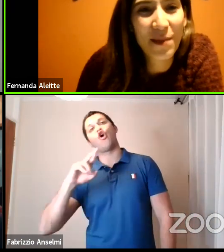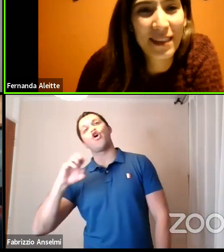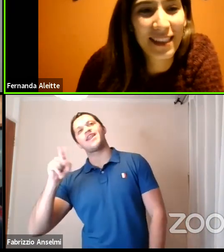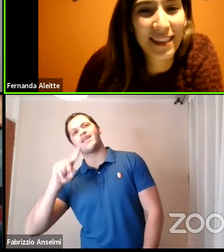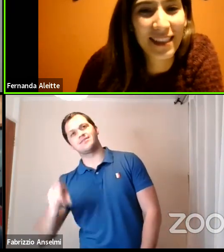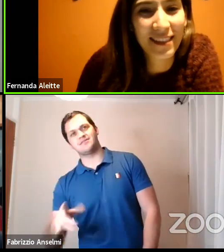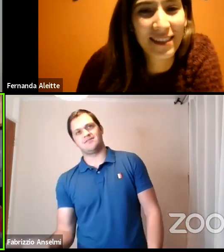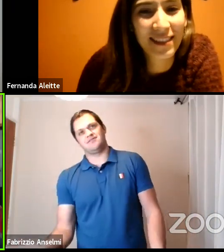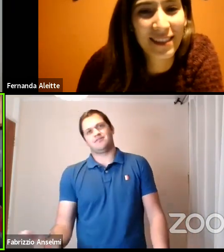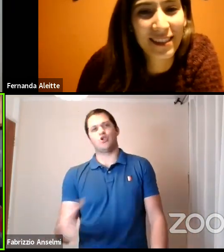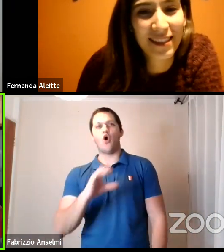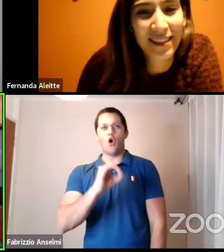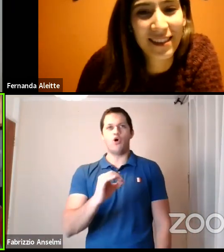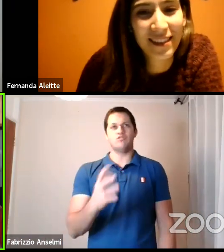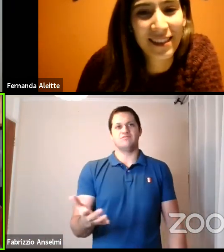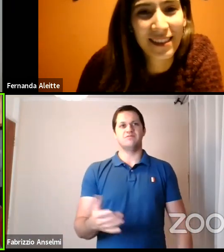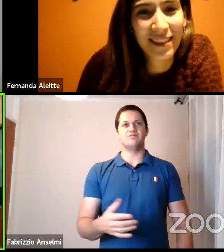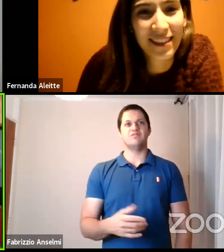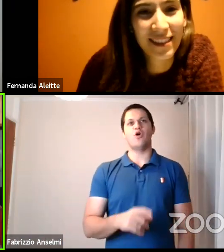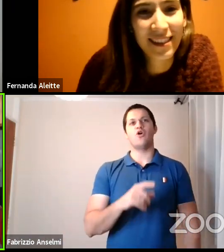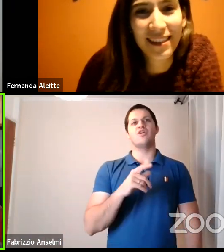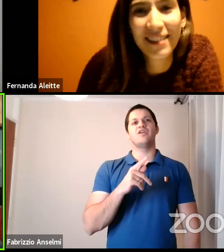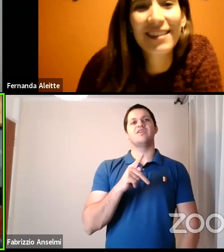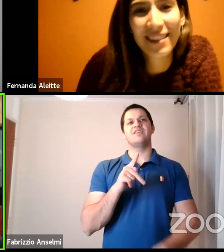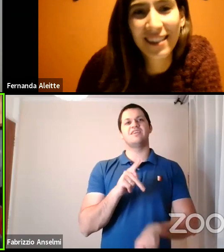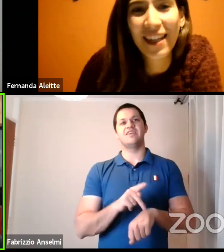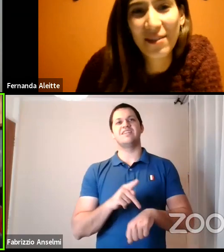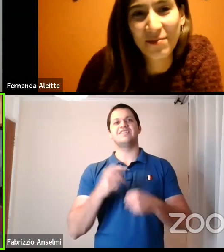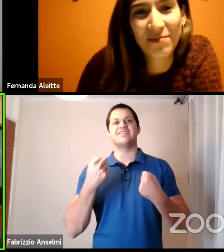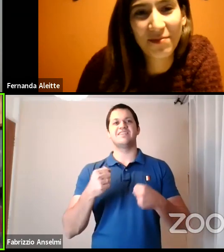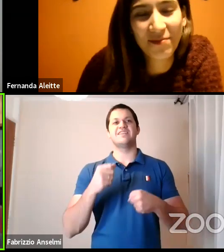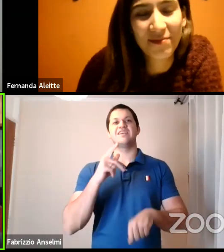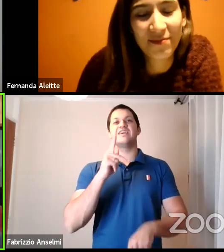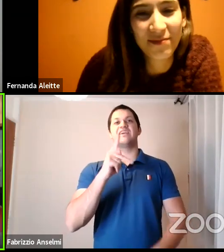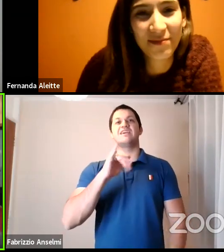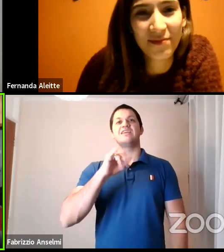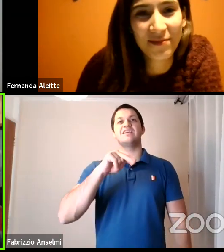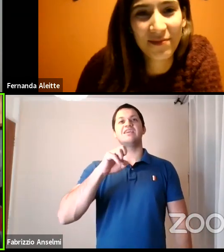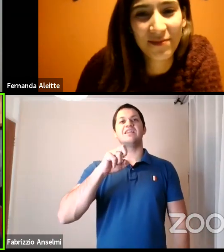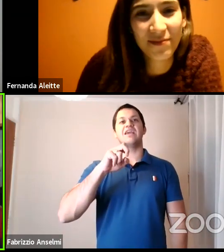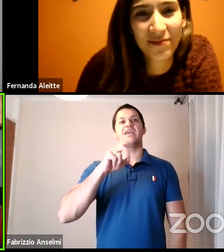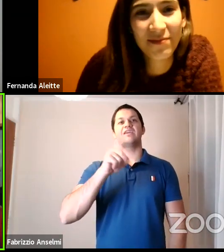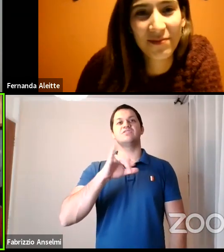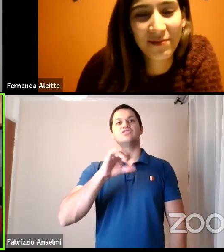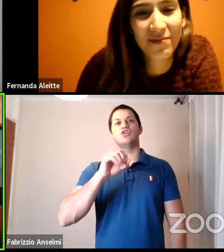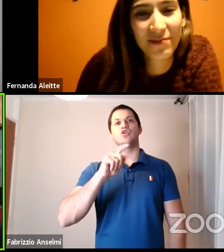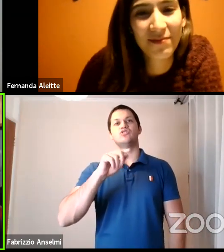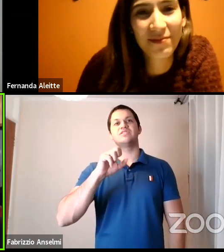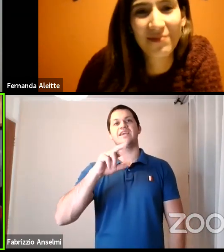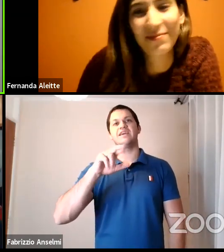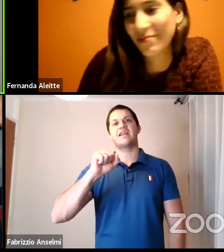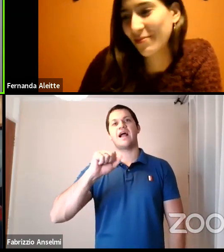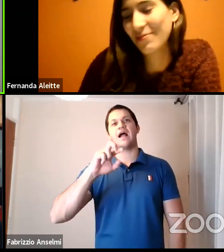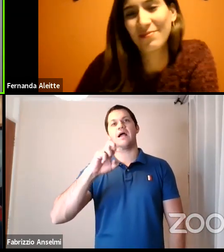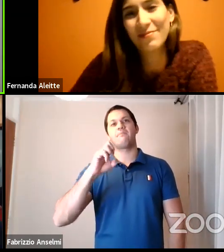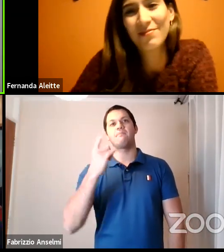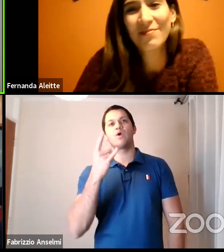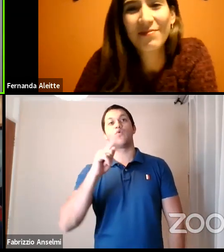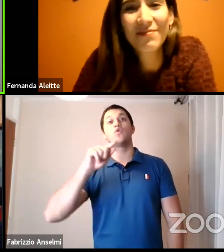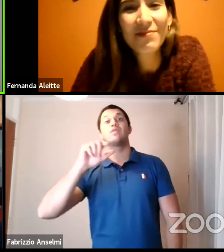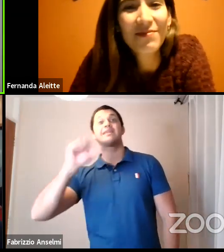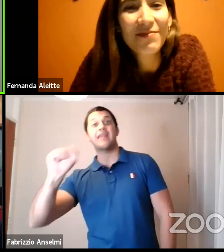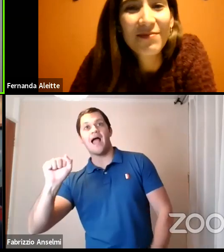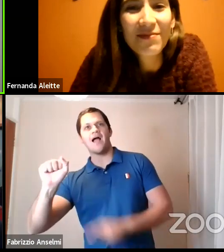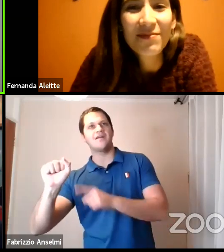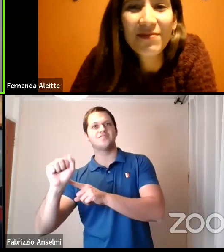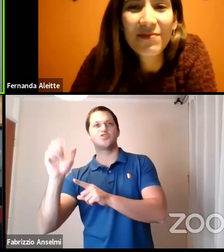entrenadores. Posiblemente kinesioterapeuta no generaba ese problema. Es un nombre sin género. Pero interesante, ¿no? Que